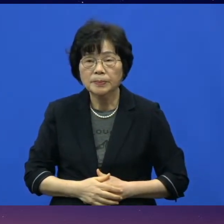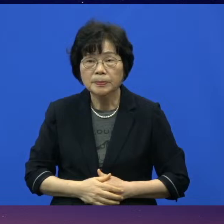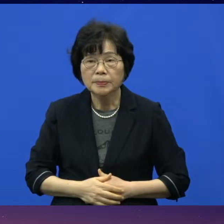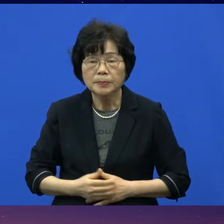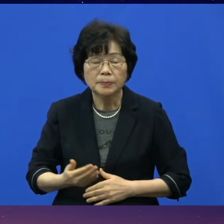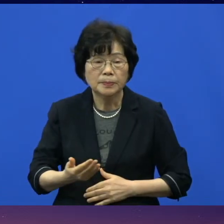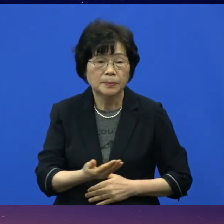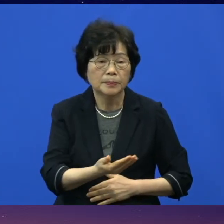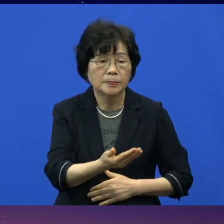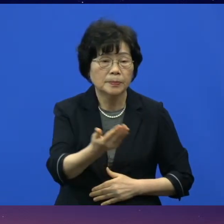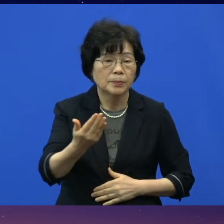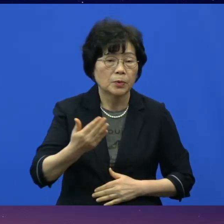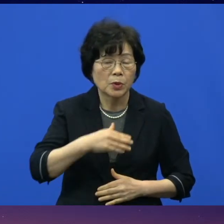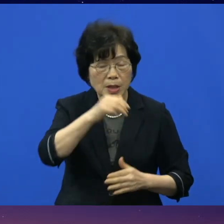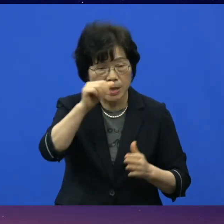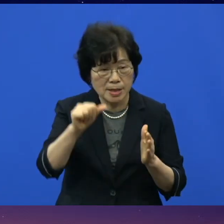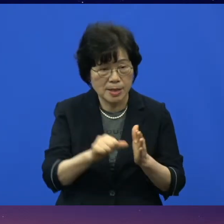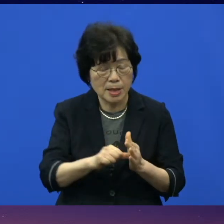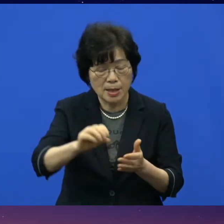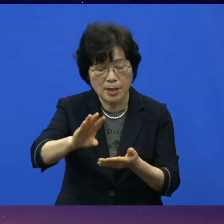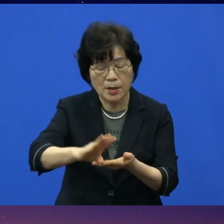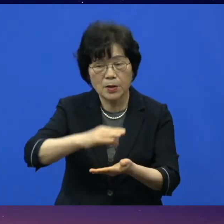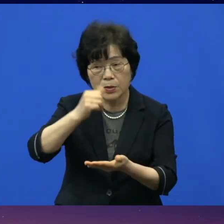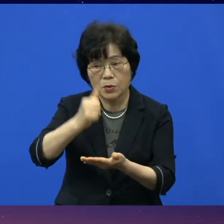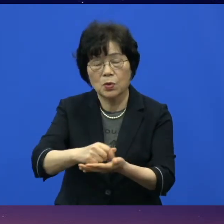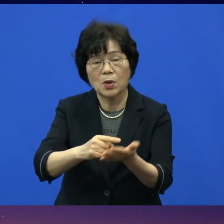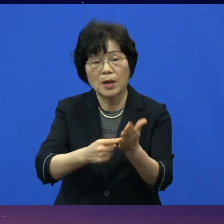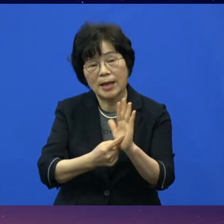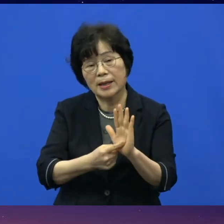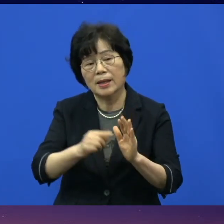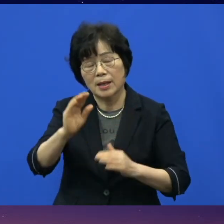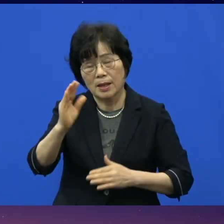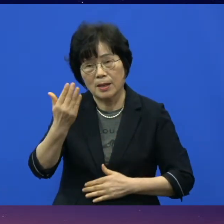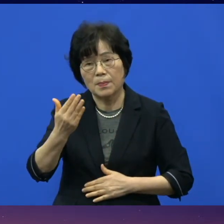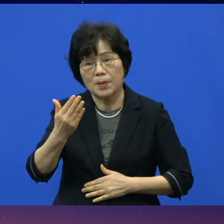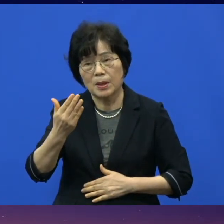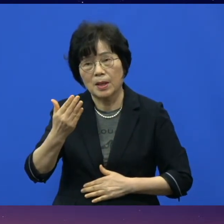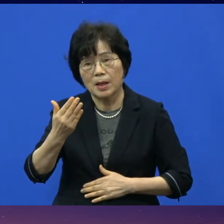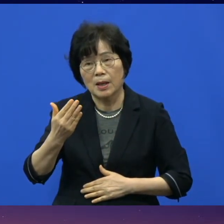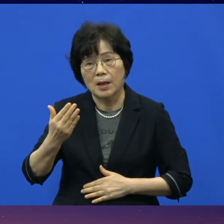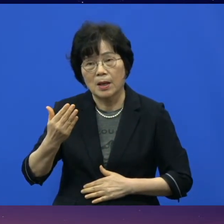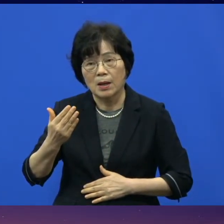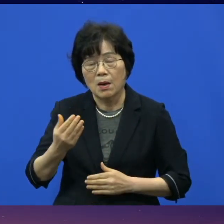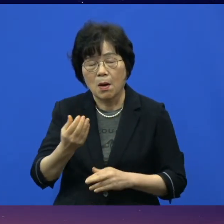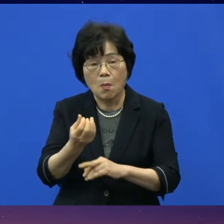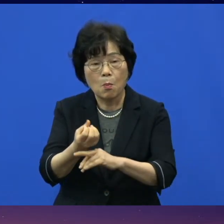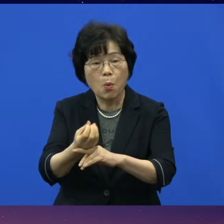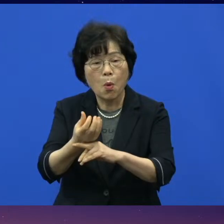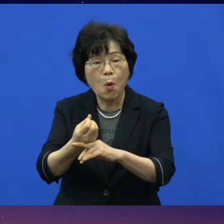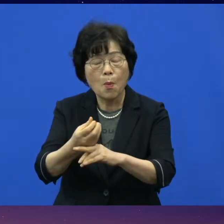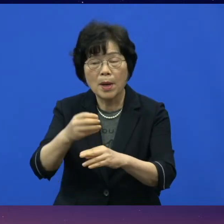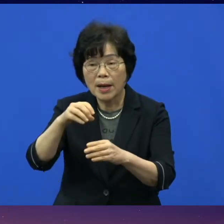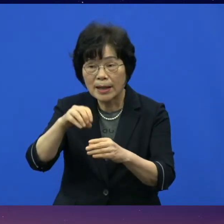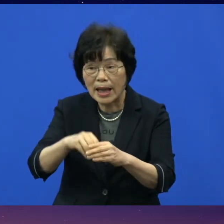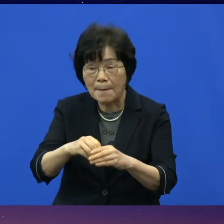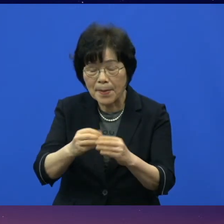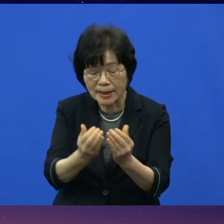사랑하는 성도, 우리의 인생은 늘 그리스도를 담아내는 삶이어야 합니다. 여러분, 우리는 보배를 닮은 질그릇이어야